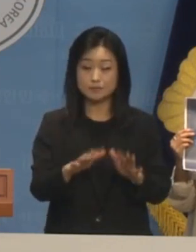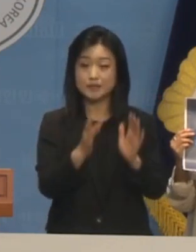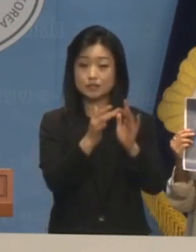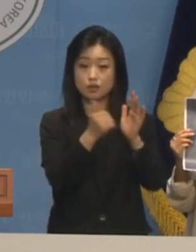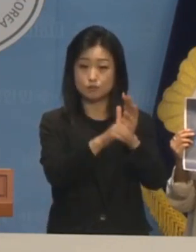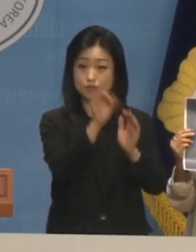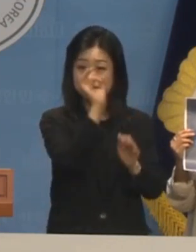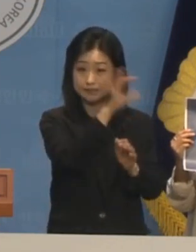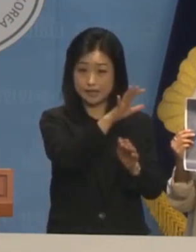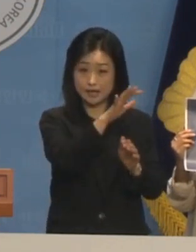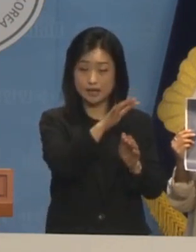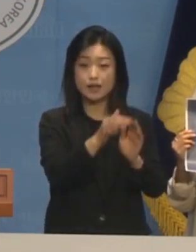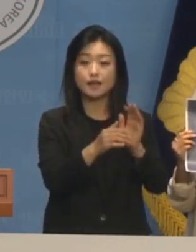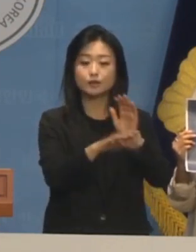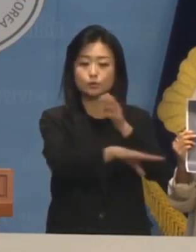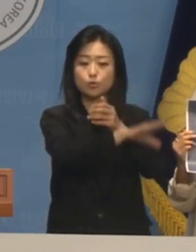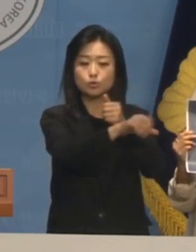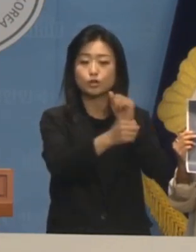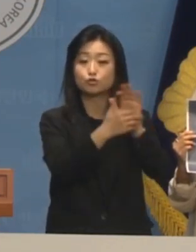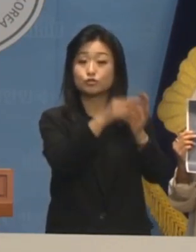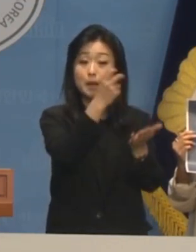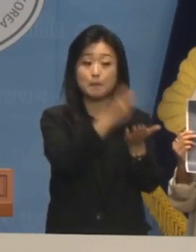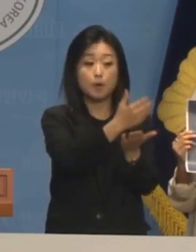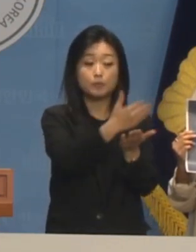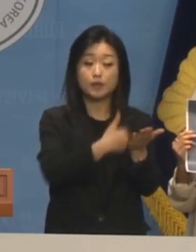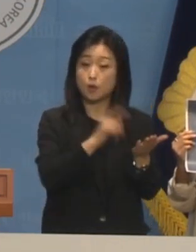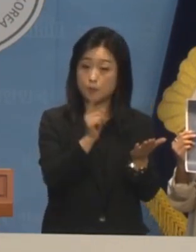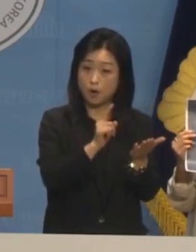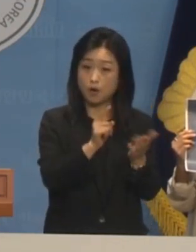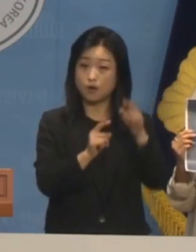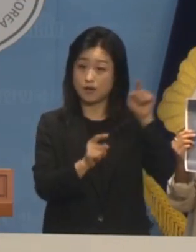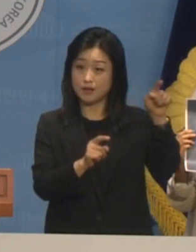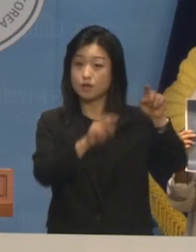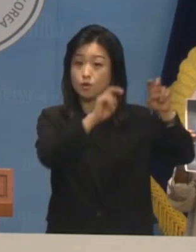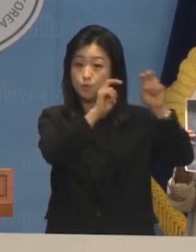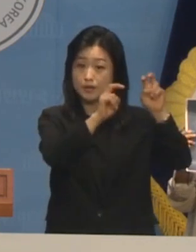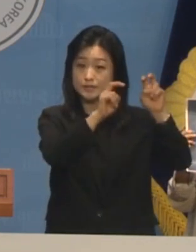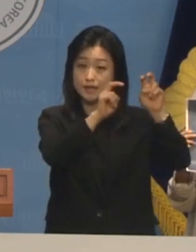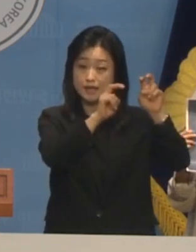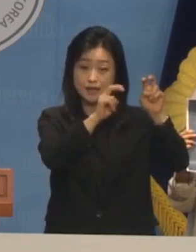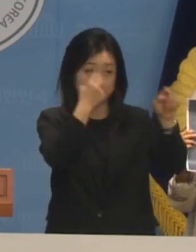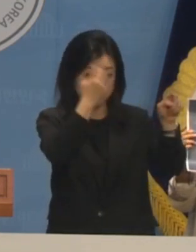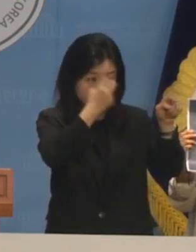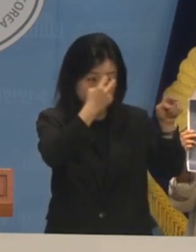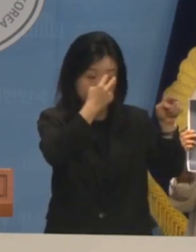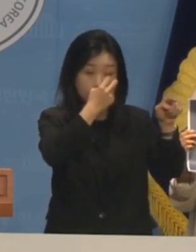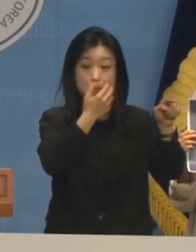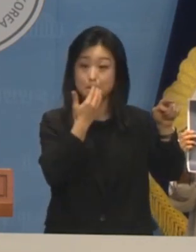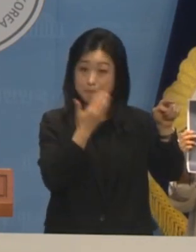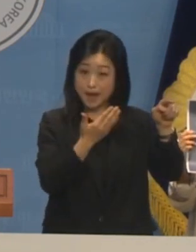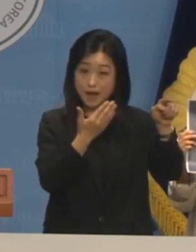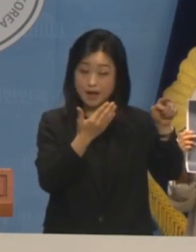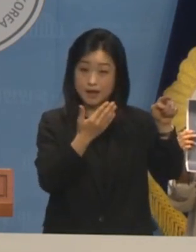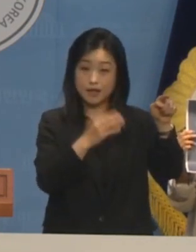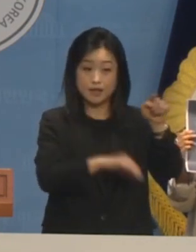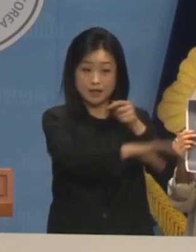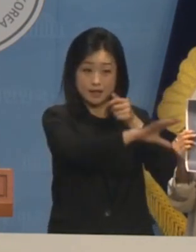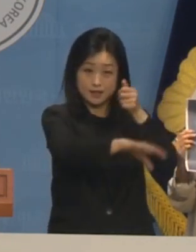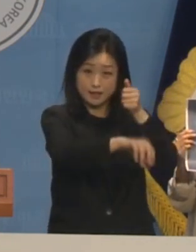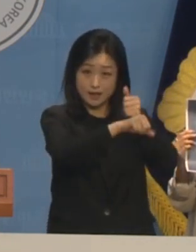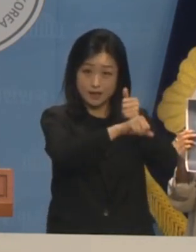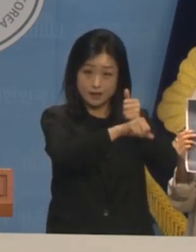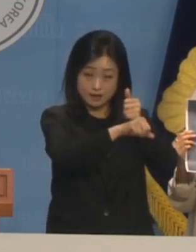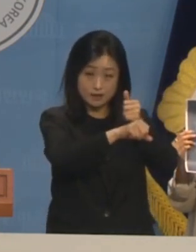온라인 플랫폼 독점 규제법에는 거대 온라인 플랫폼들에 대한 사정 지정, 이들의 무분별한 기업